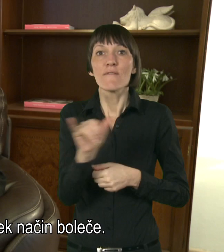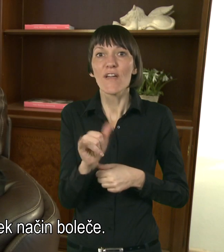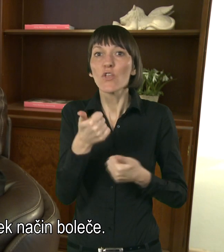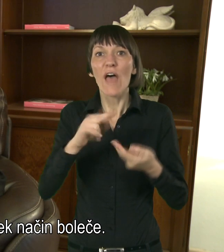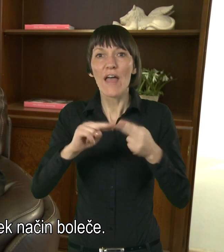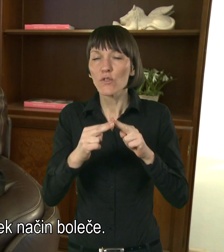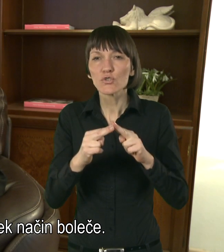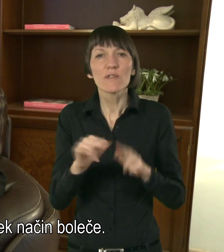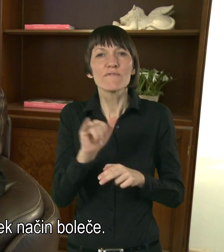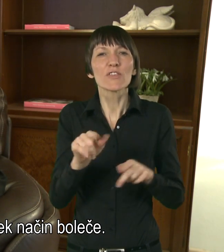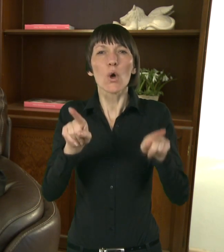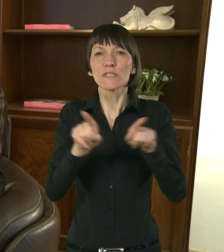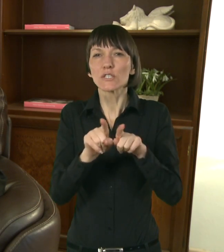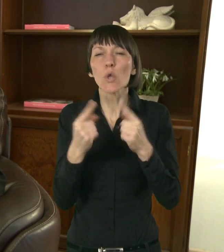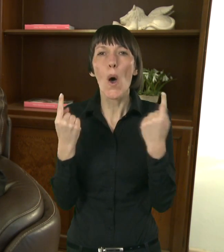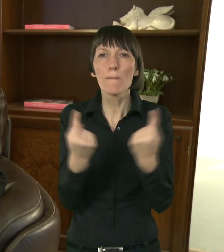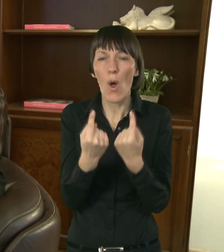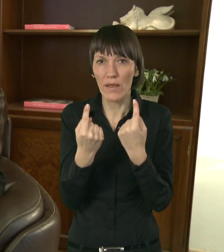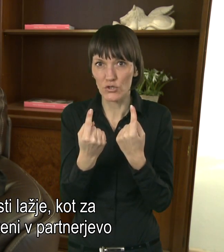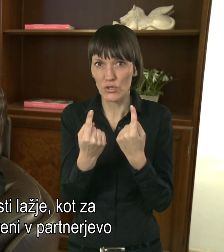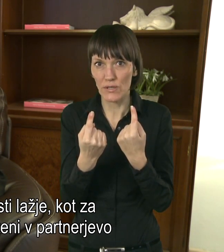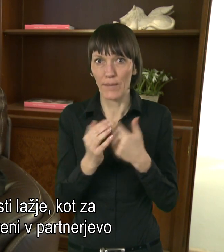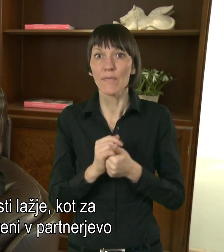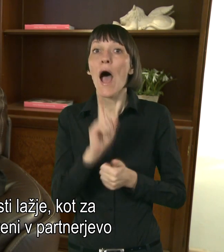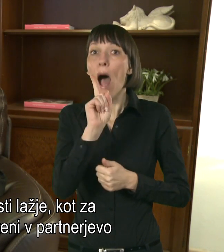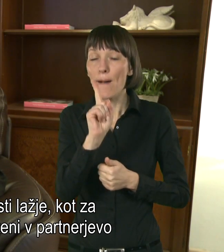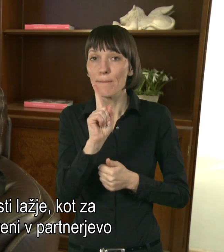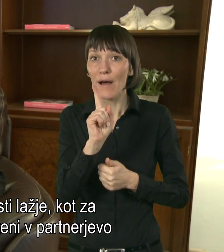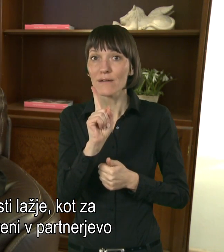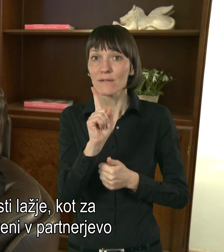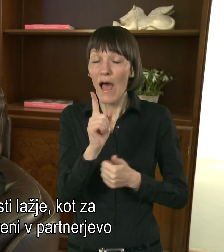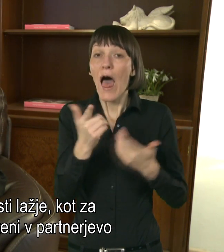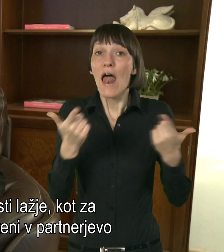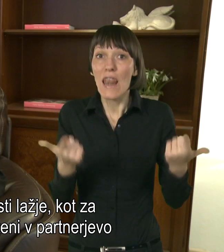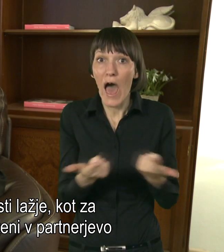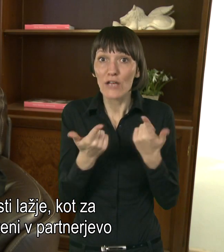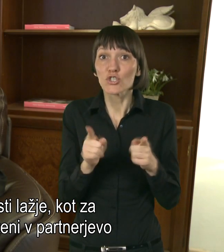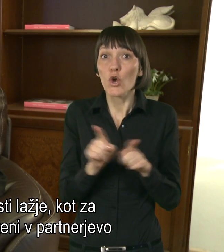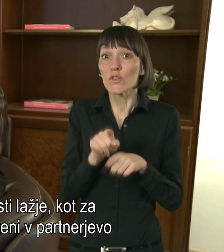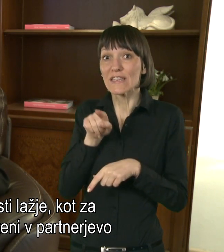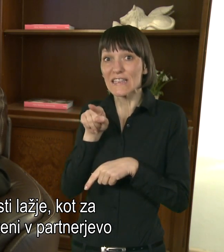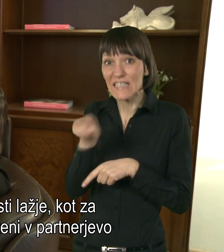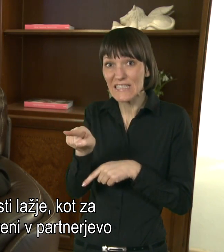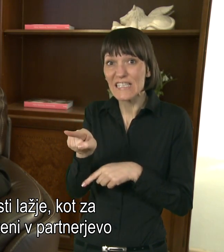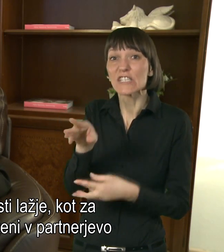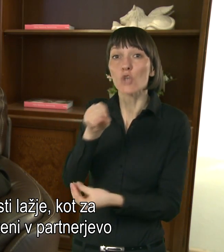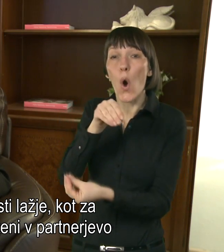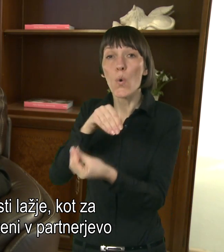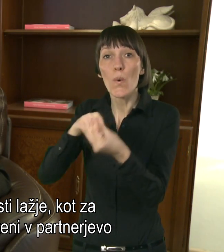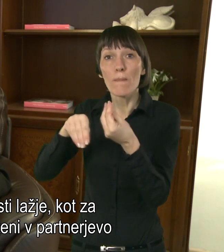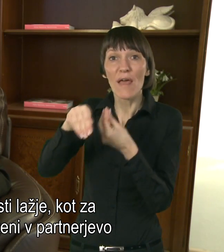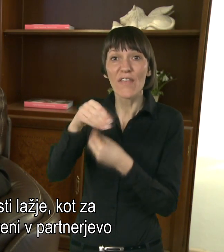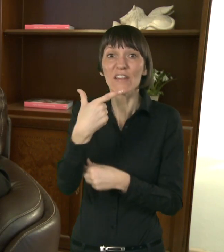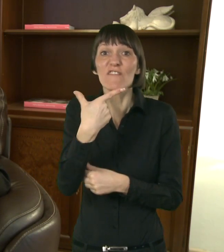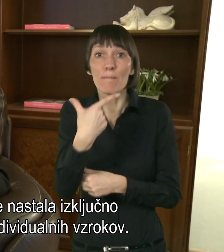Vedno je na nek način boleče, ampak dosti lažje kot tisti, se pravi, ki so vpleteni